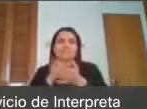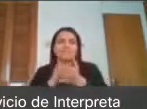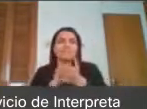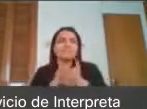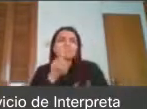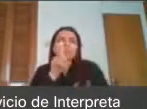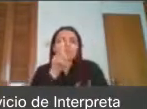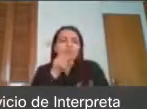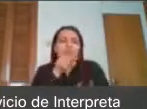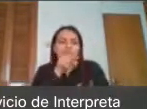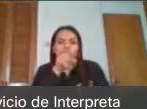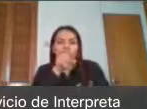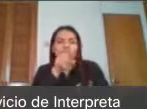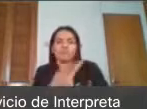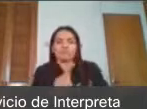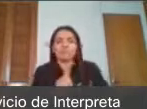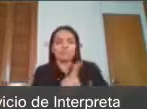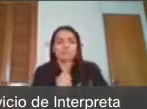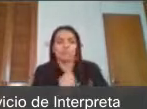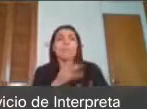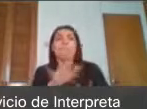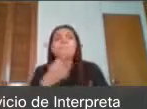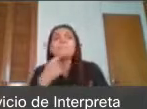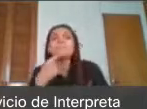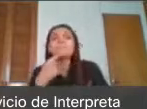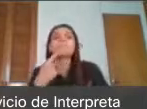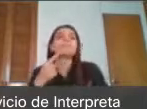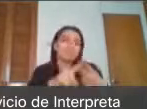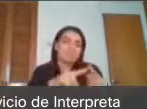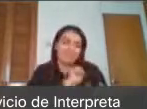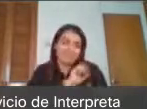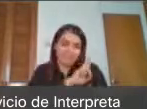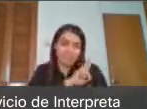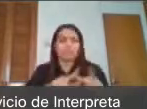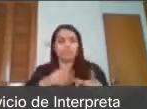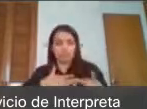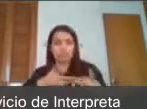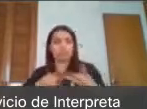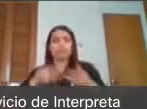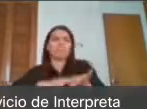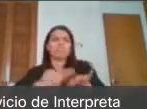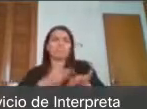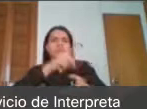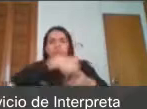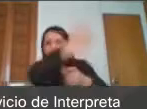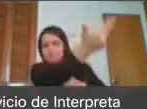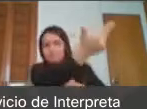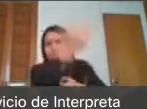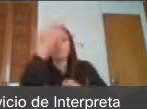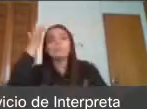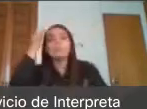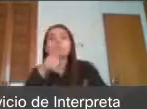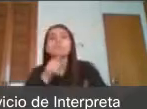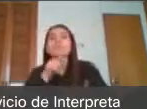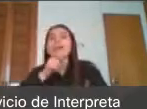quedamos Edith y yo. Bueno, no, de pronto Edith y yo y una intérprete. Y la otra sí se sale para que el altavoz